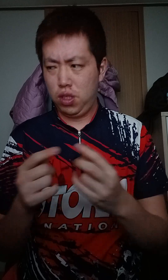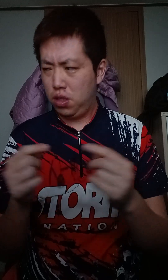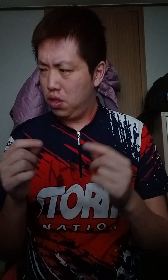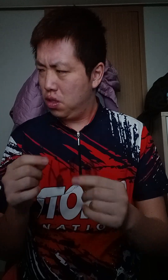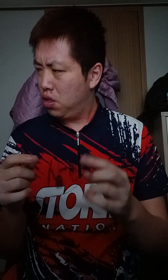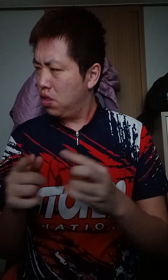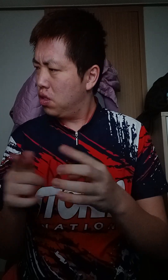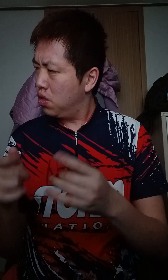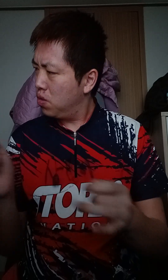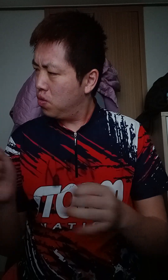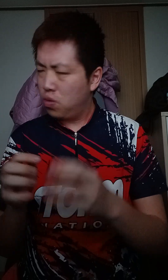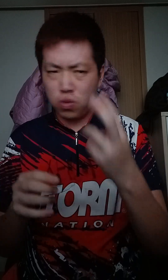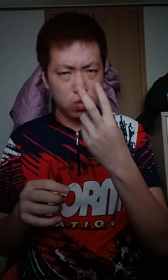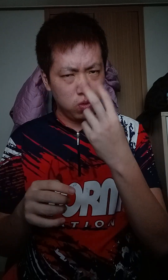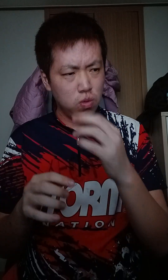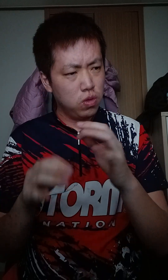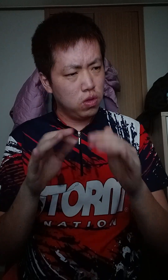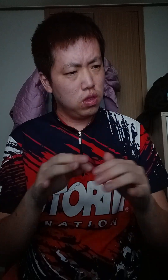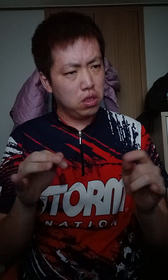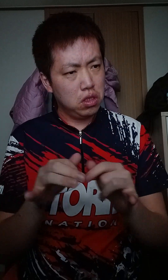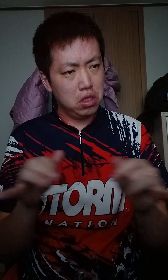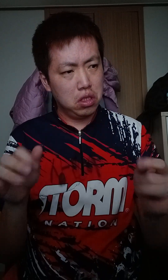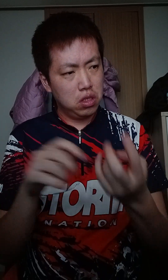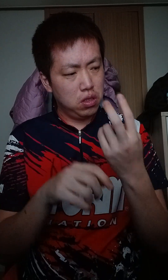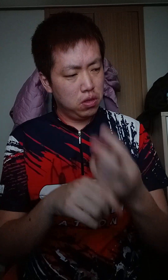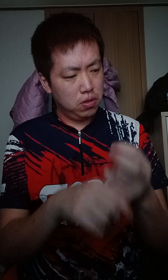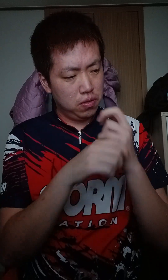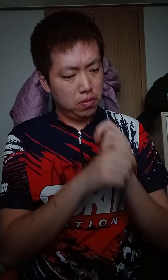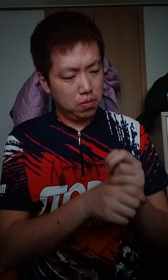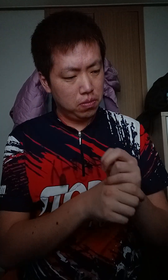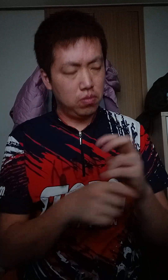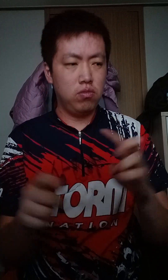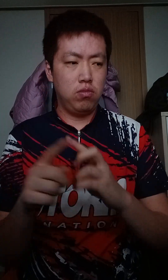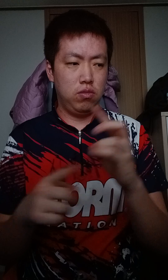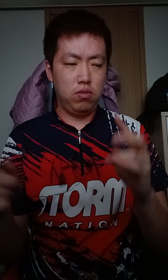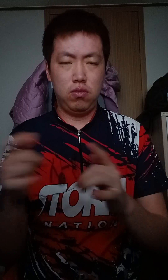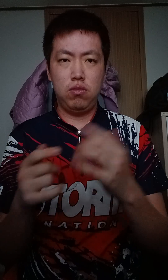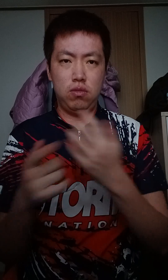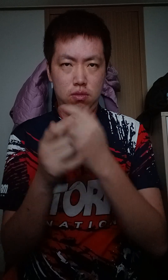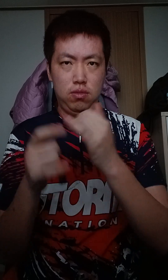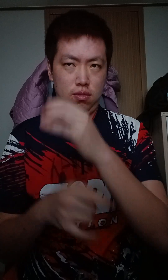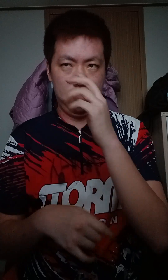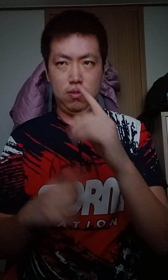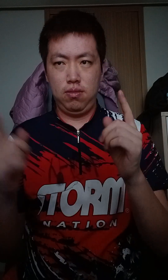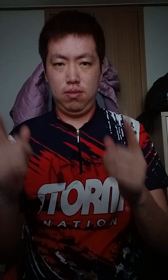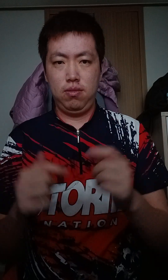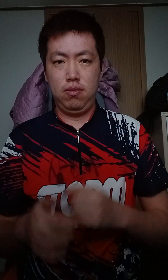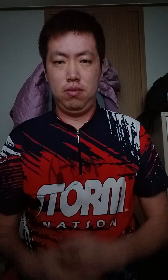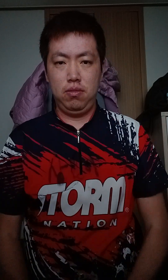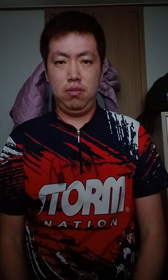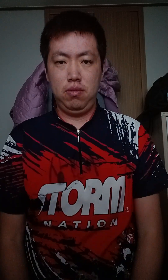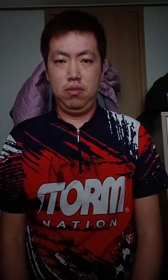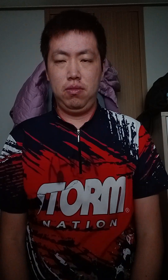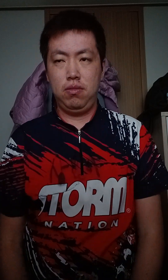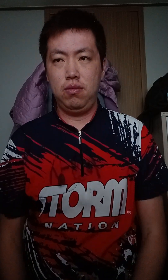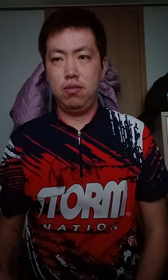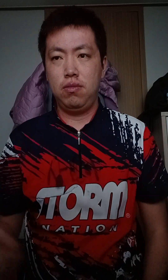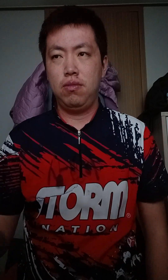장애인의 자립과 돌봄을 위해 지자체가 보다 적극적으로 나서줄 것을 요구하고 있습니다. KBS 뉴스 손민주입니다.